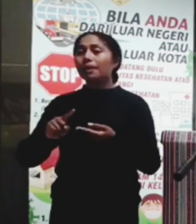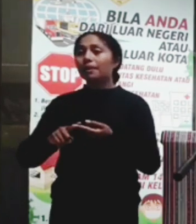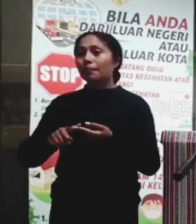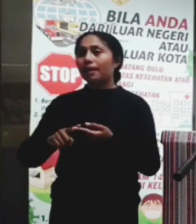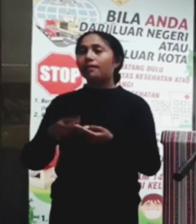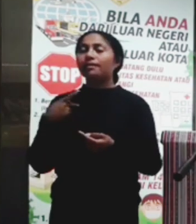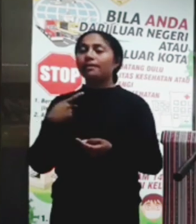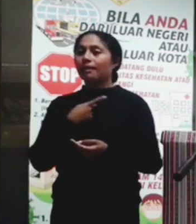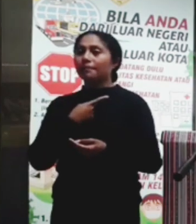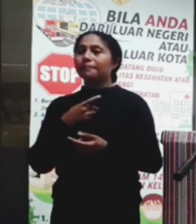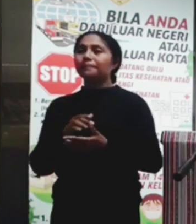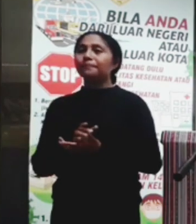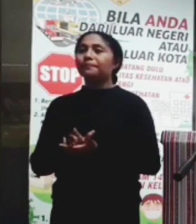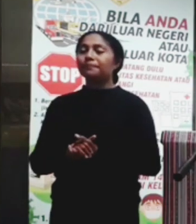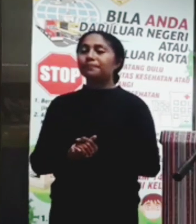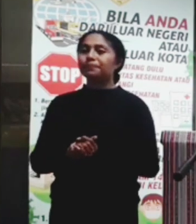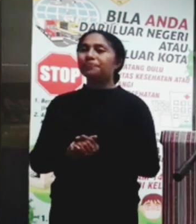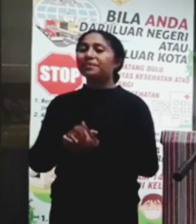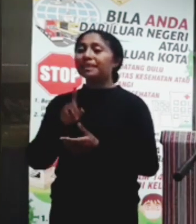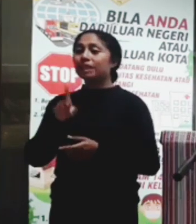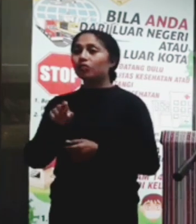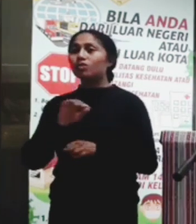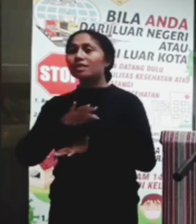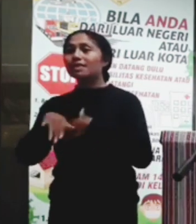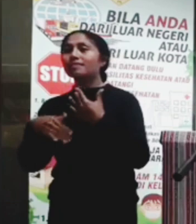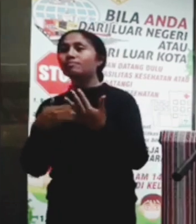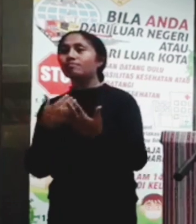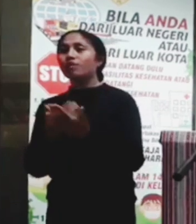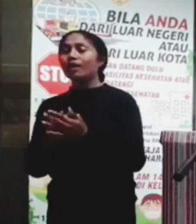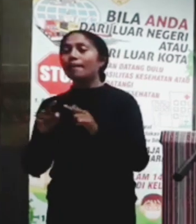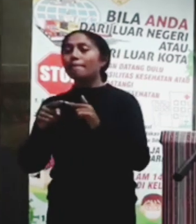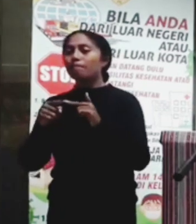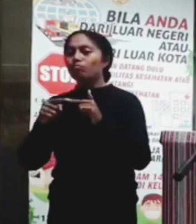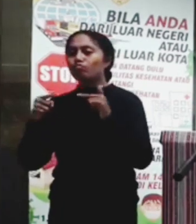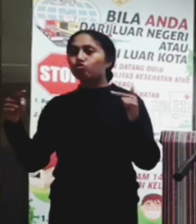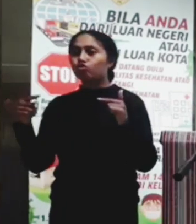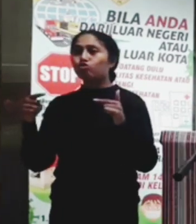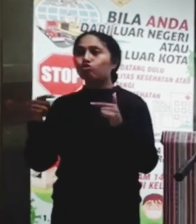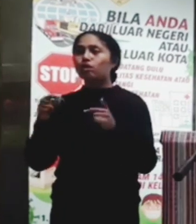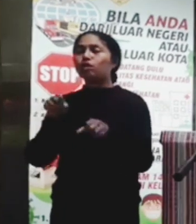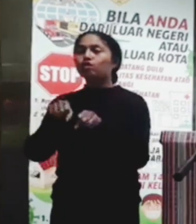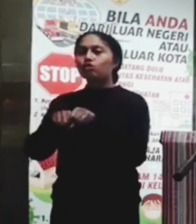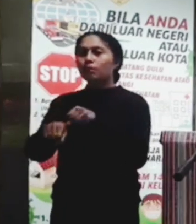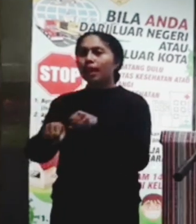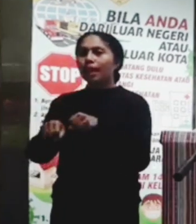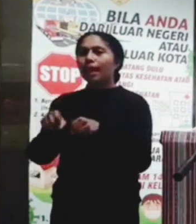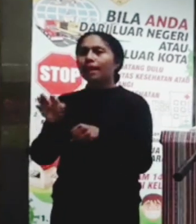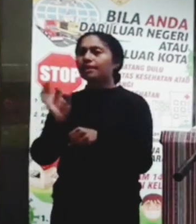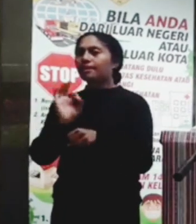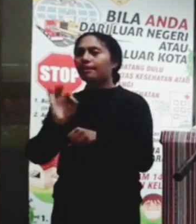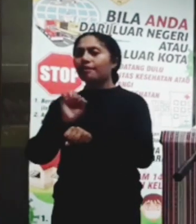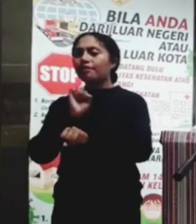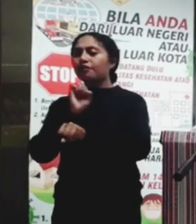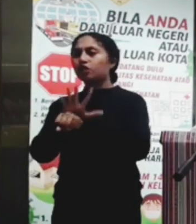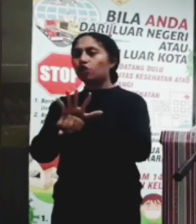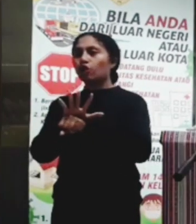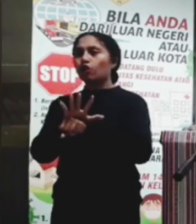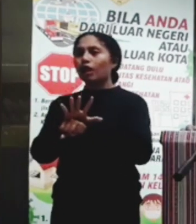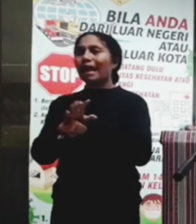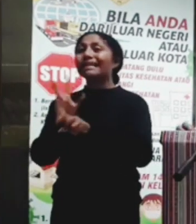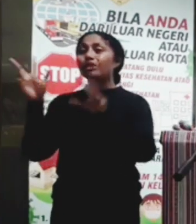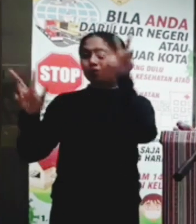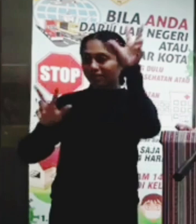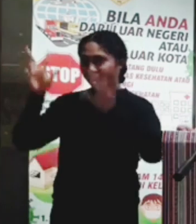kita hai hai Hai itu semua dalam rangka memutus mata rantai penyebaran virus Corona di